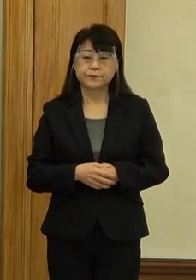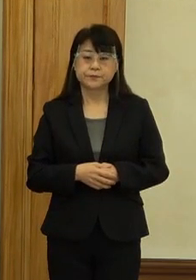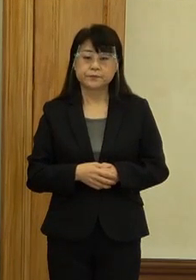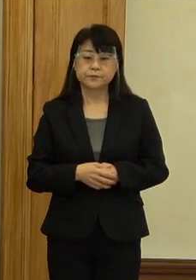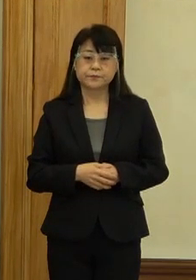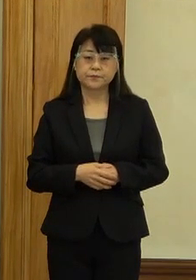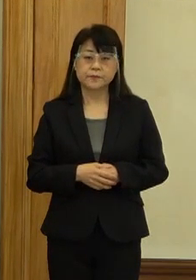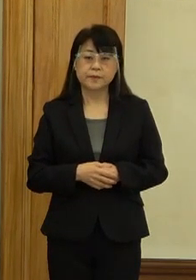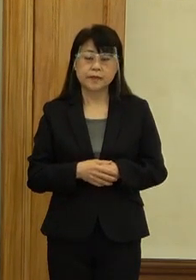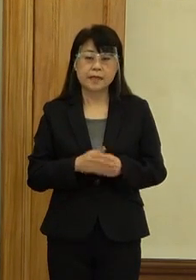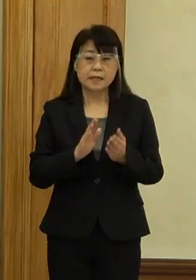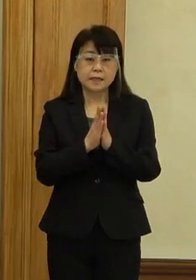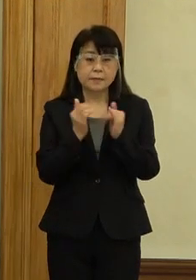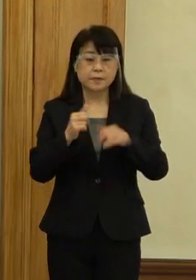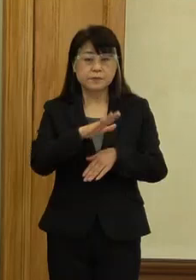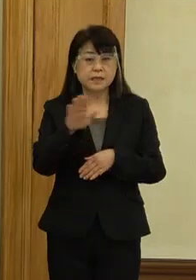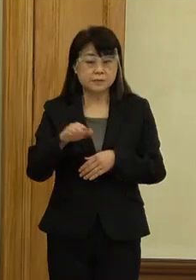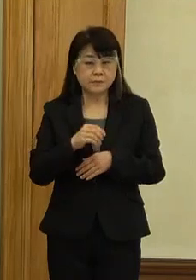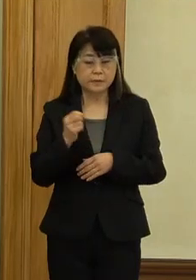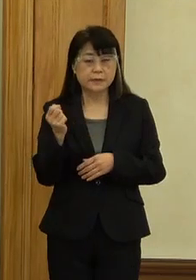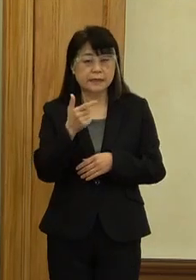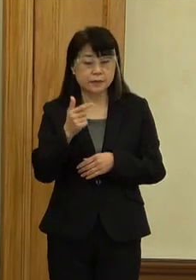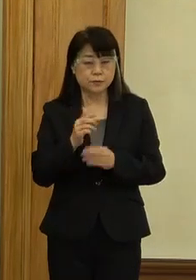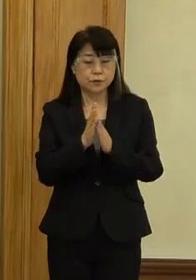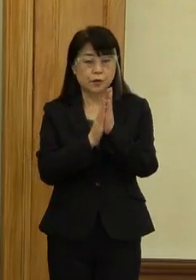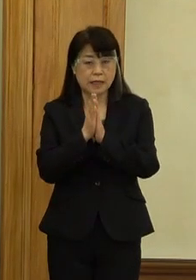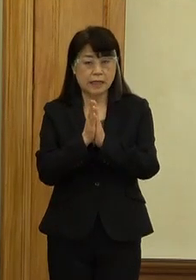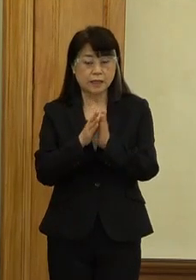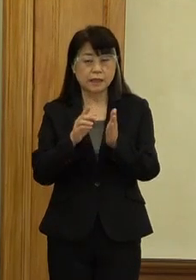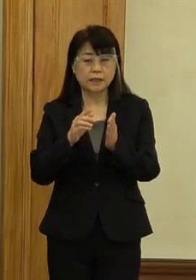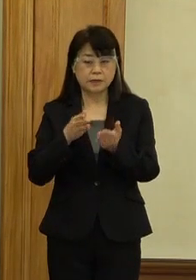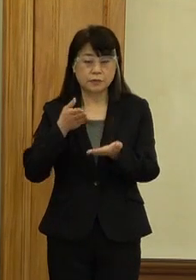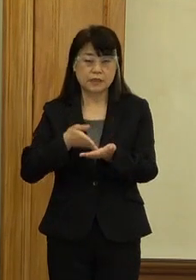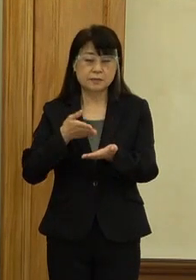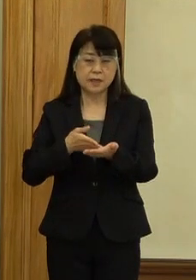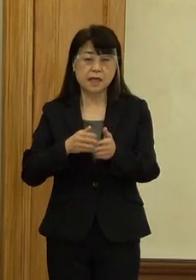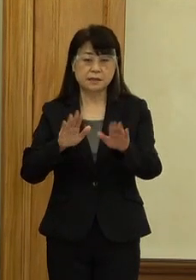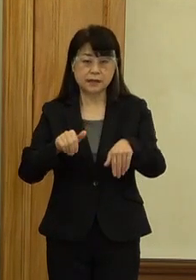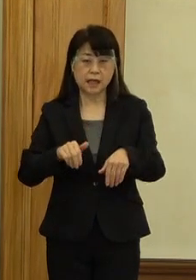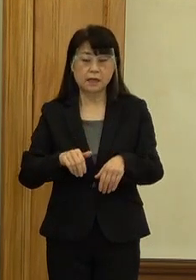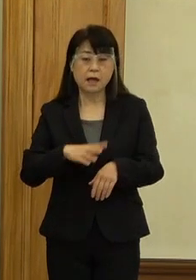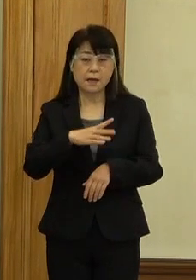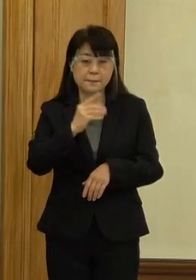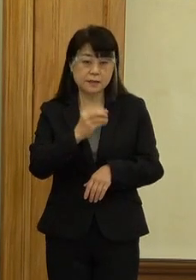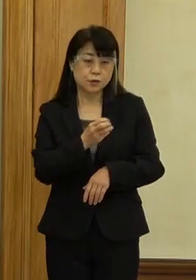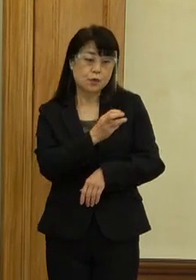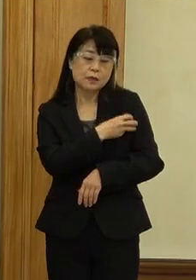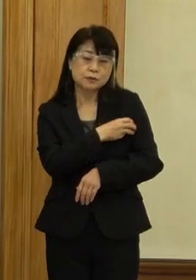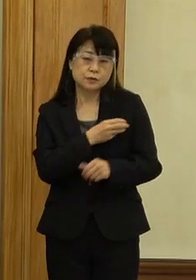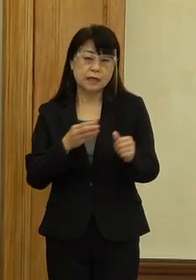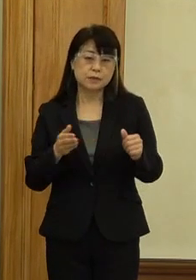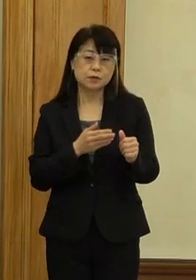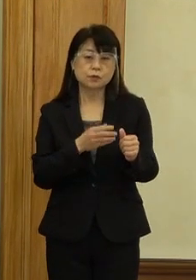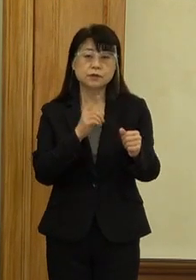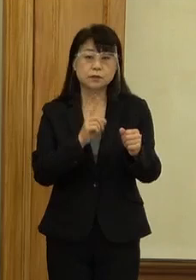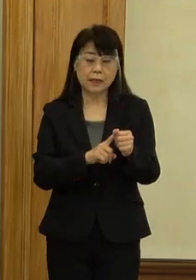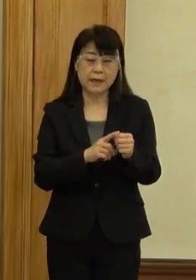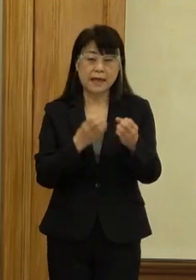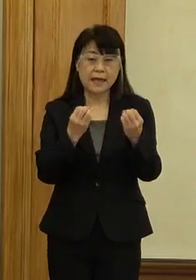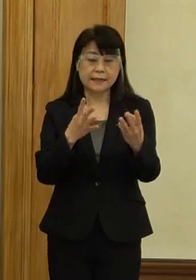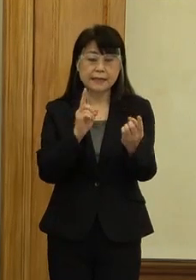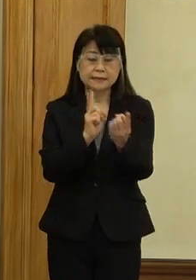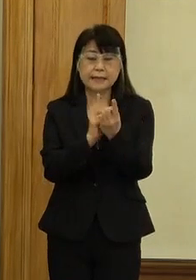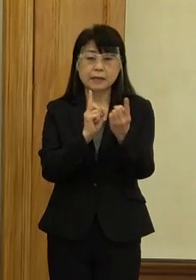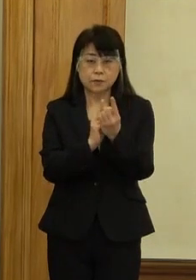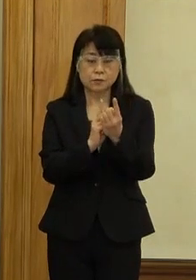一部はすでに県民の皆様への緊急のお願いの中でも述べましたが、まずワクチン接種促進に向け、新たに対象